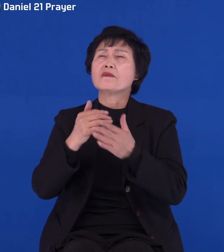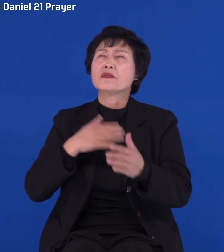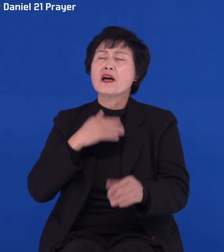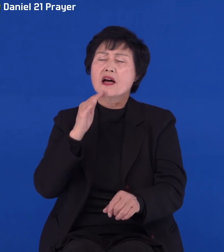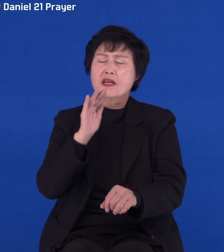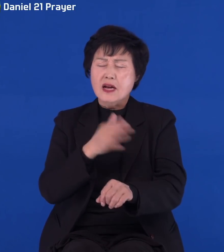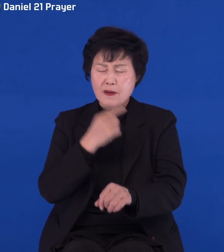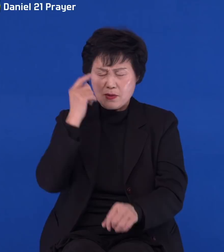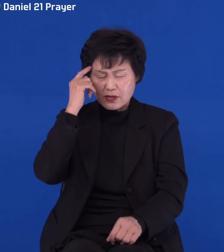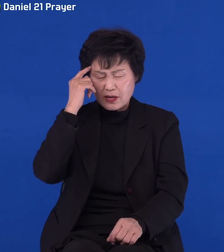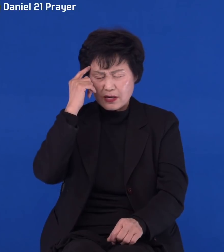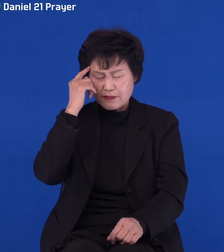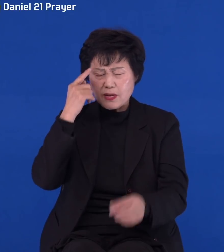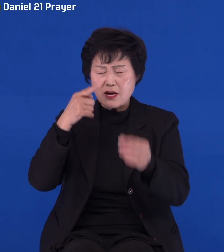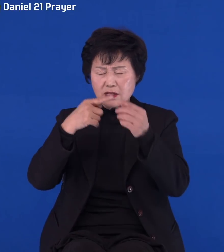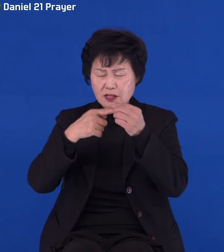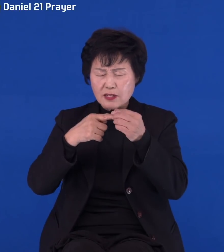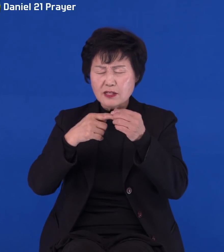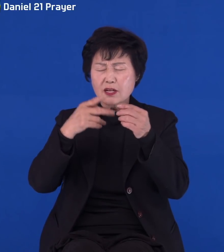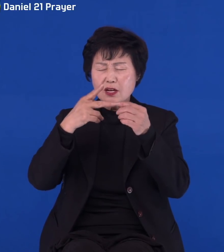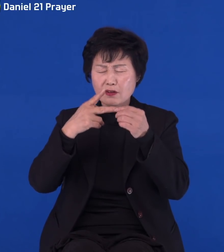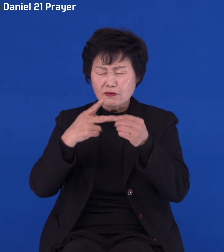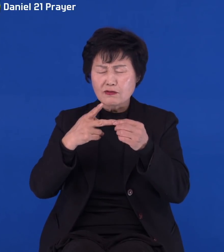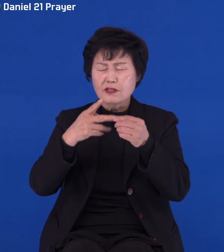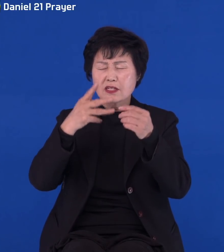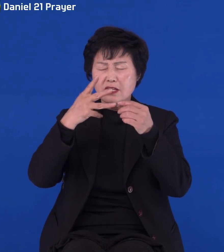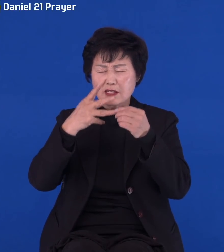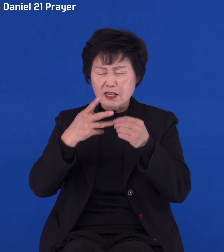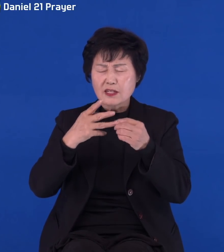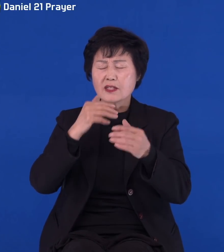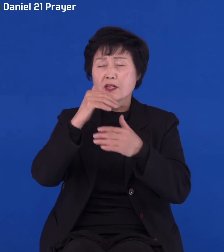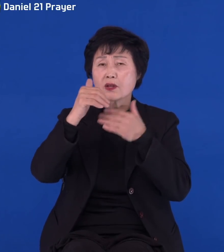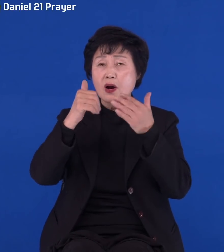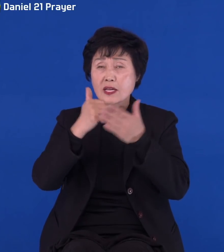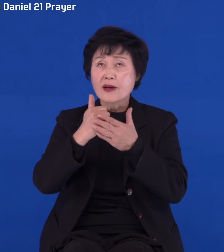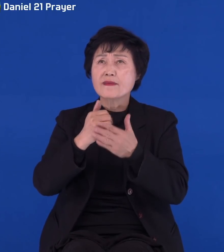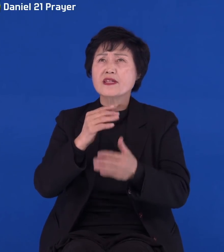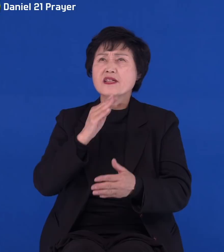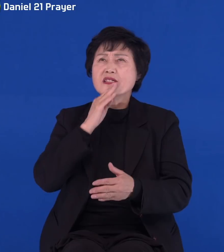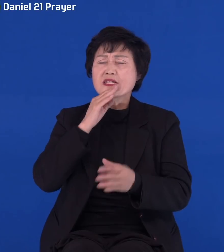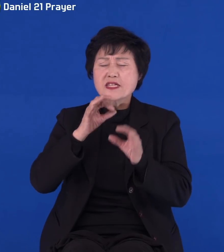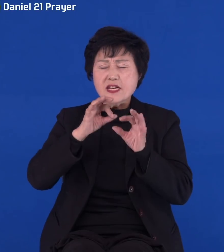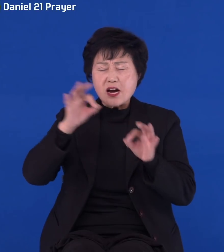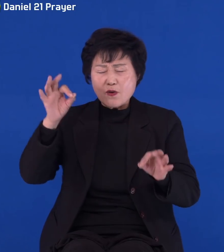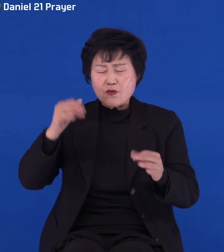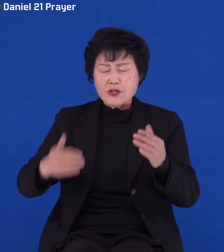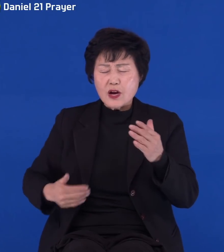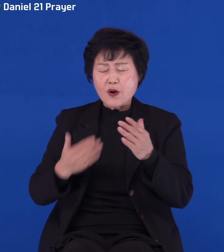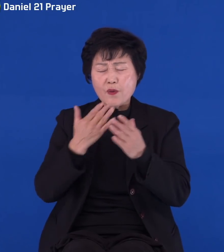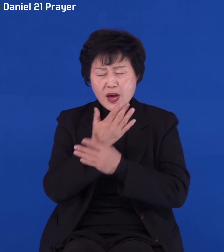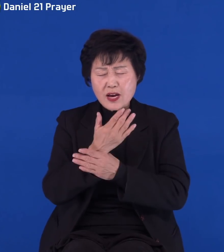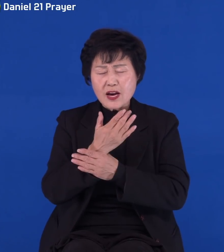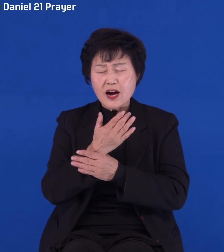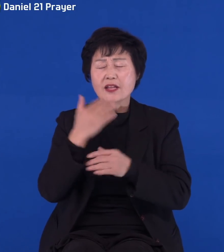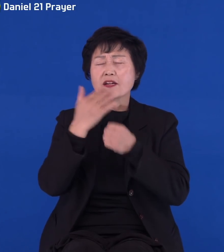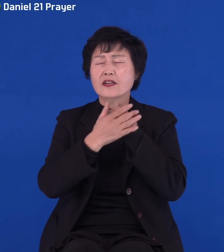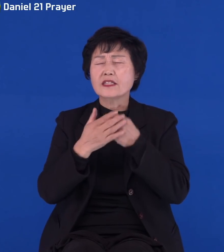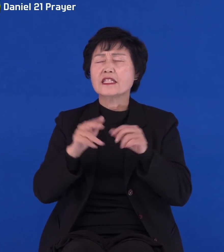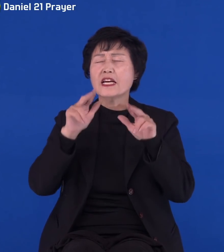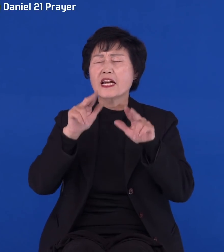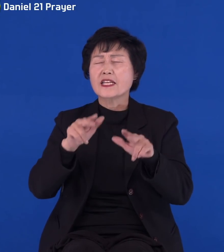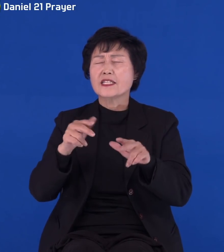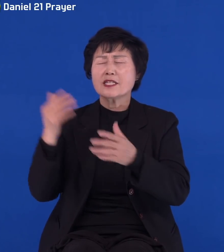간음이었군요. 첫째도 하나님, 둘째도 하나님, 셋째도 하나님, 진짜 우상을 회개할 수 있는 은혜를 지금 이 시간 내려